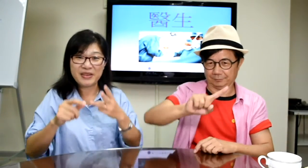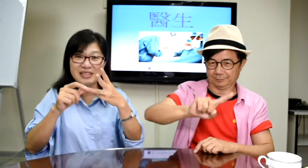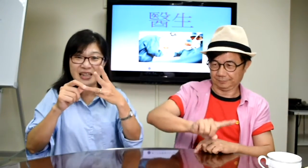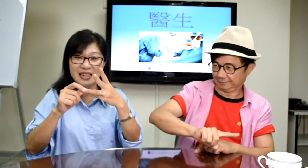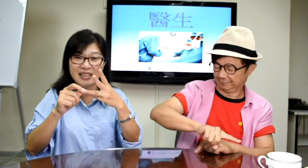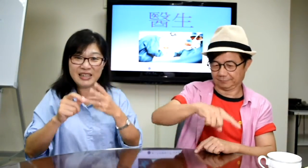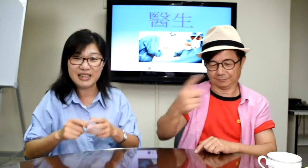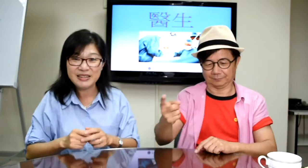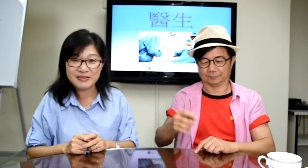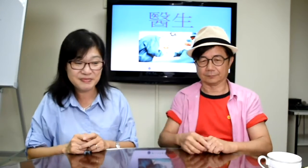三题，